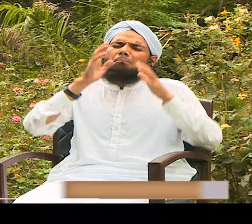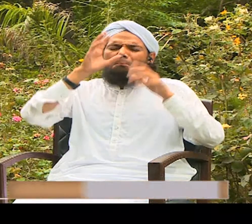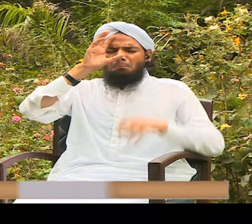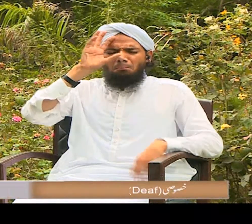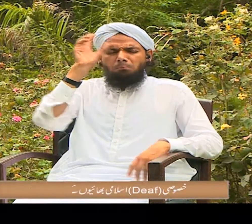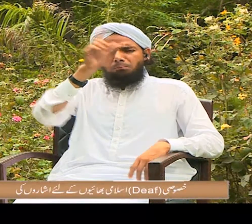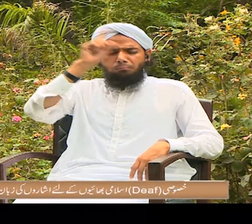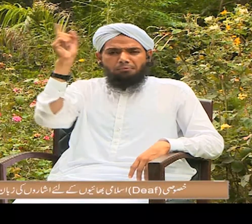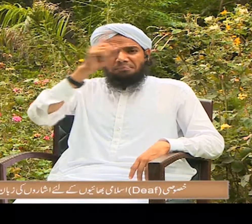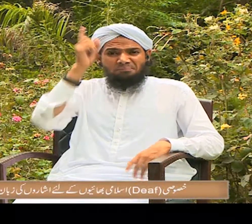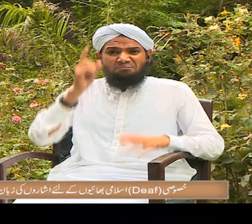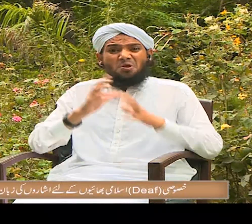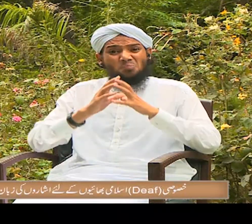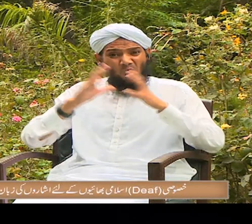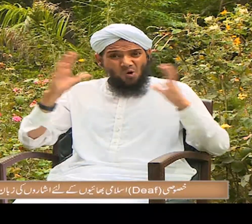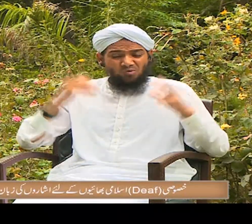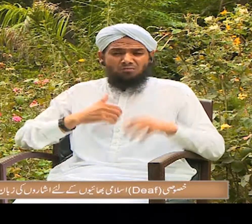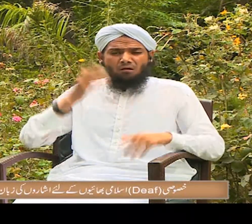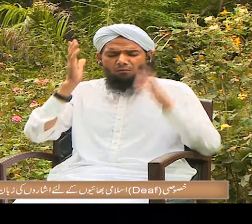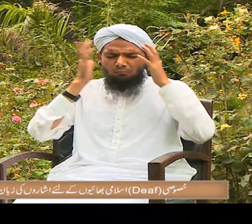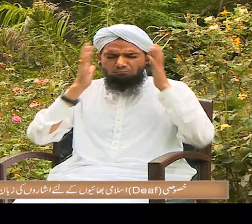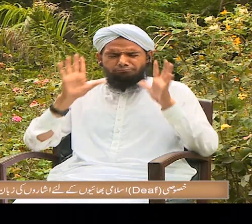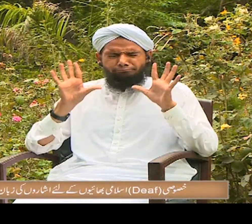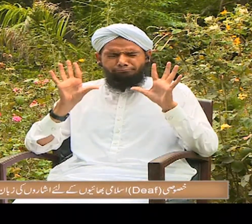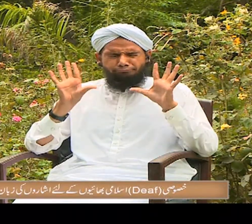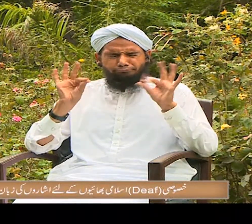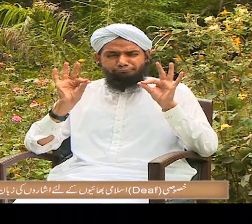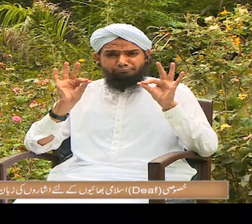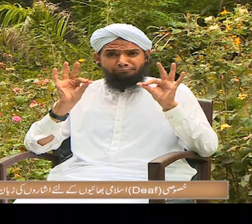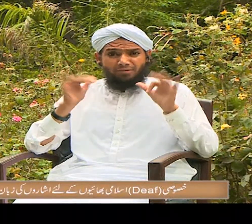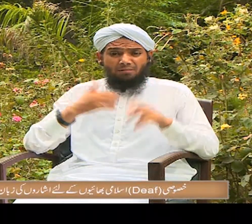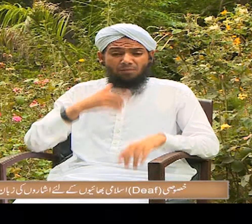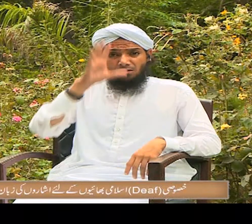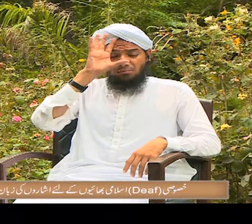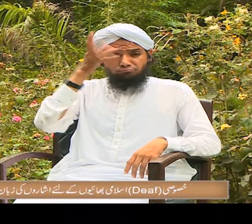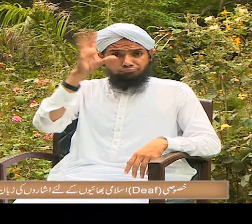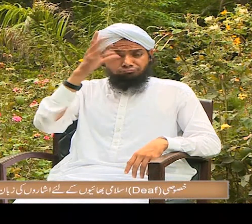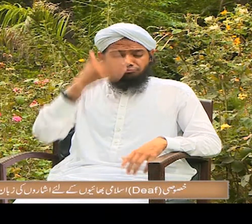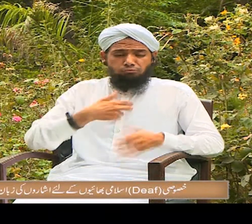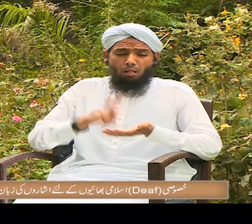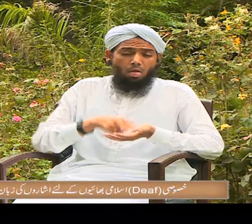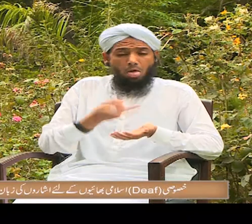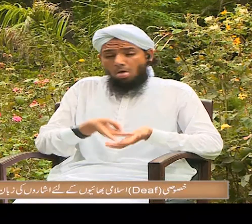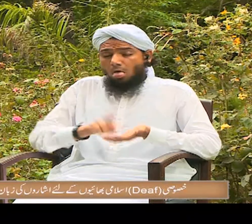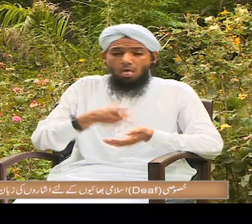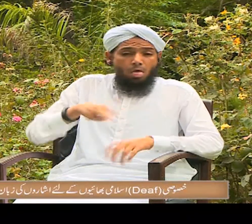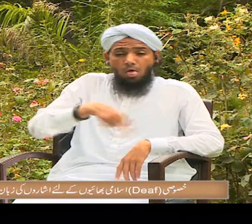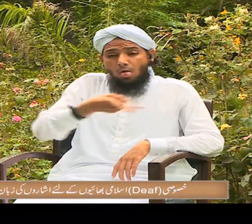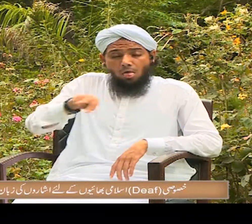پھر جب مجھ پر نشہ طاری ہونے لگا اور میری عقل پر پردہ پڑ گیا تو میں نشے کی حالت میں گرتا پڑتا اپنے